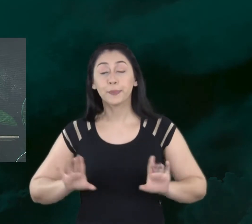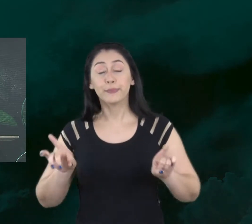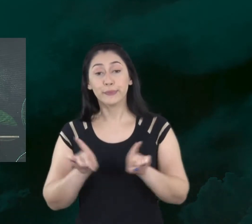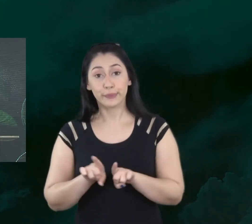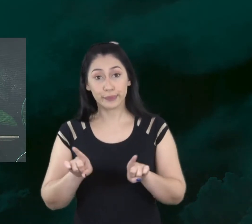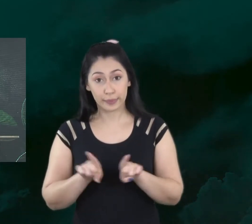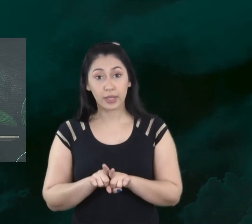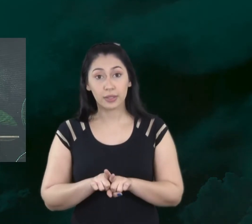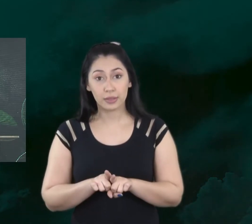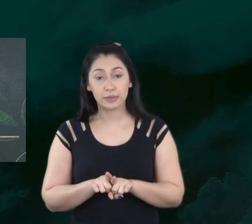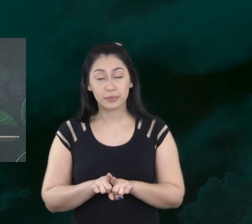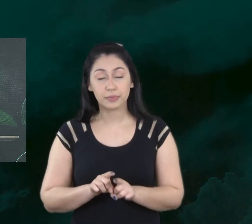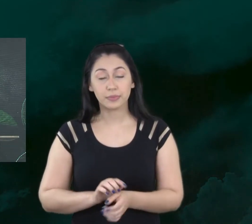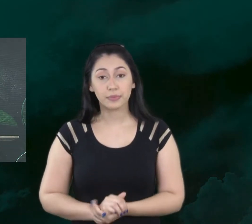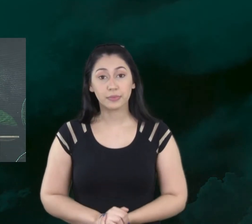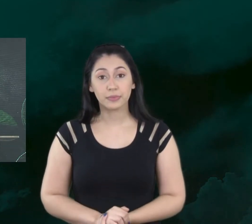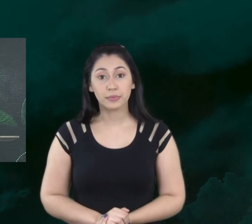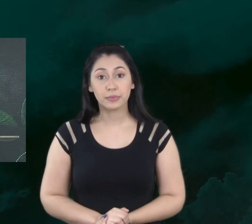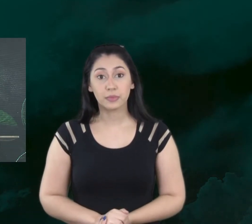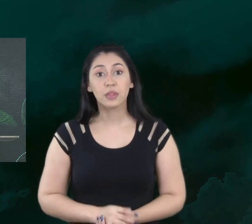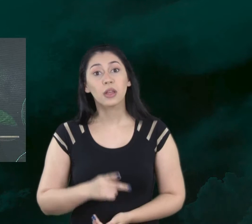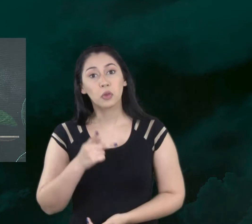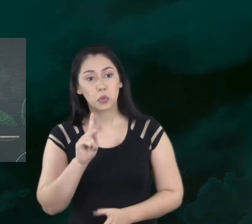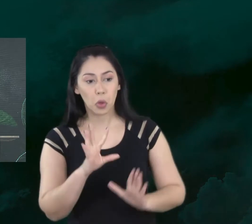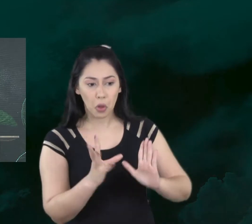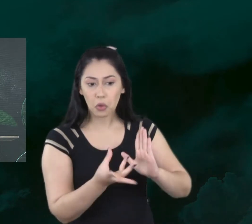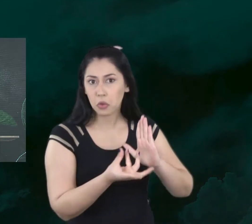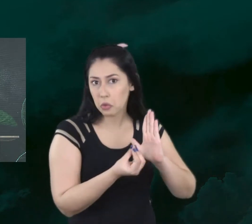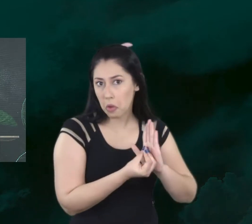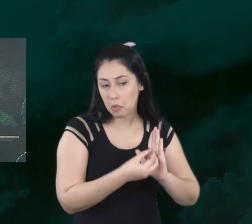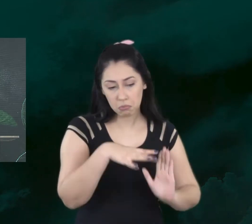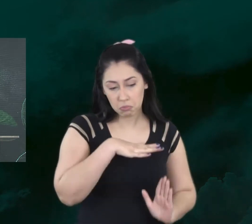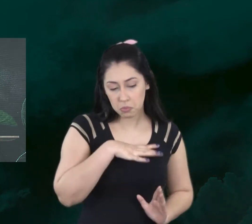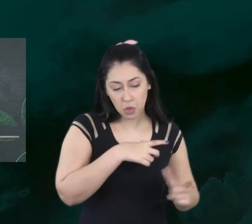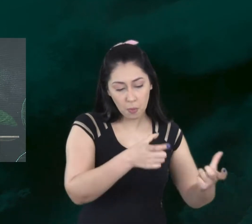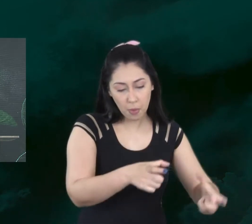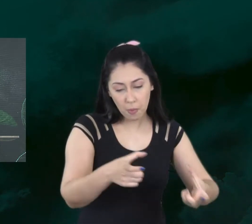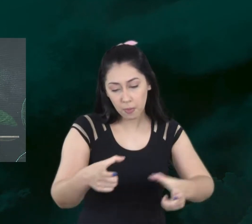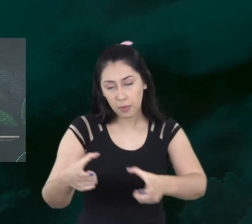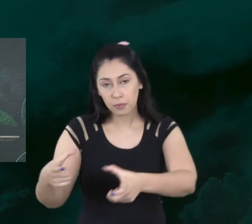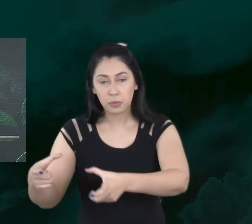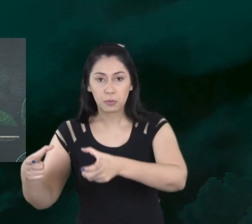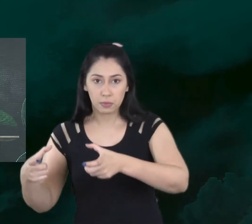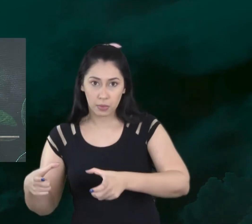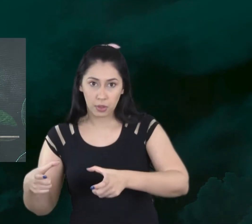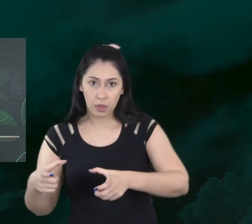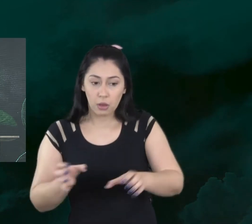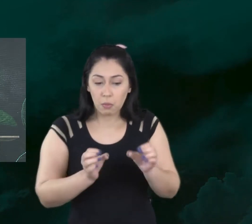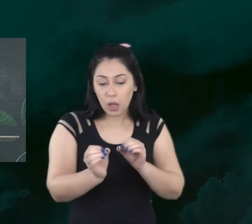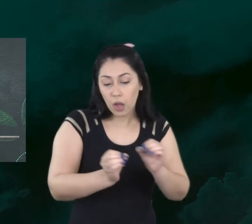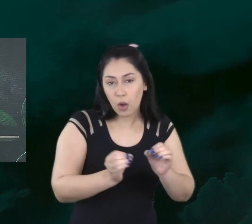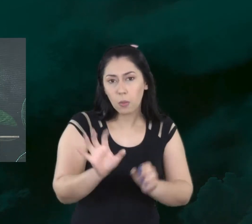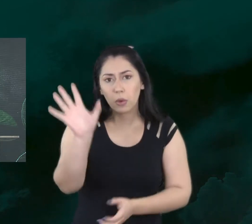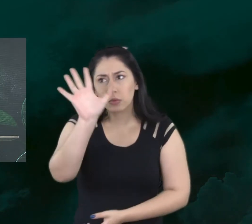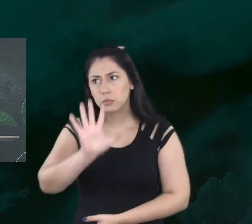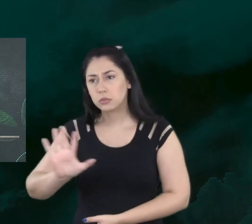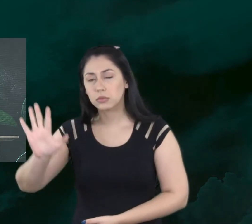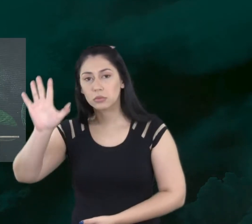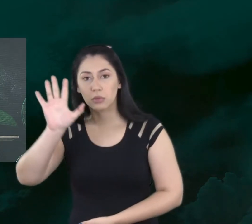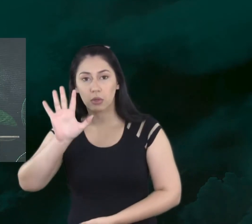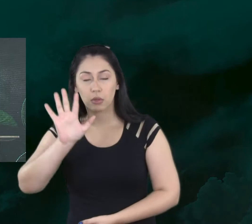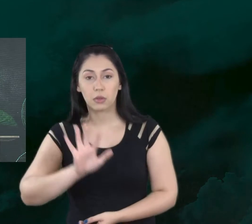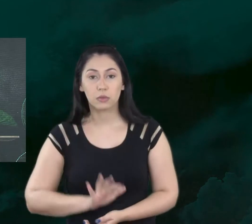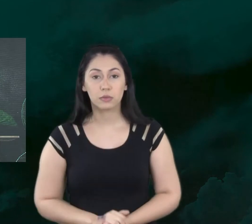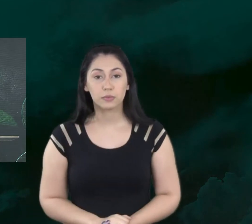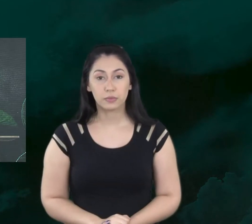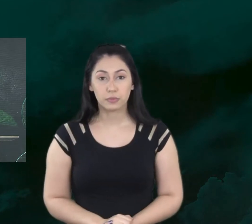da sua igreja, né, local, da sua obra regional, né,